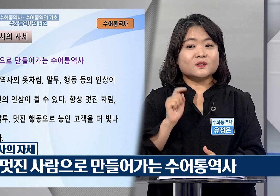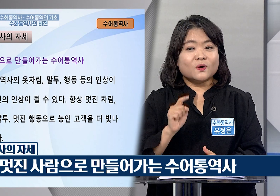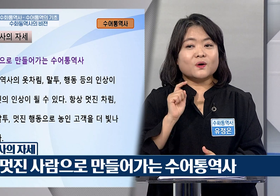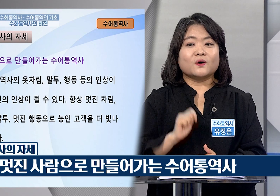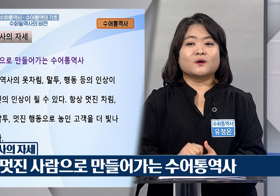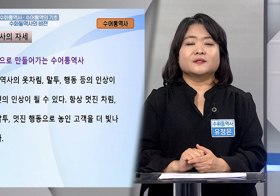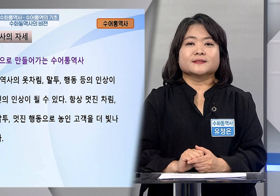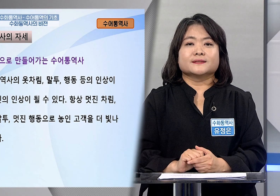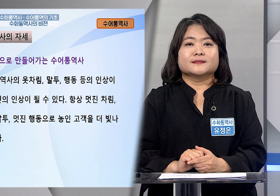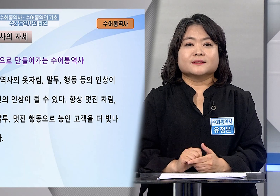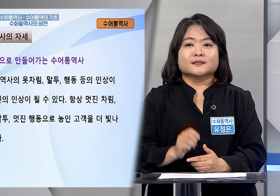이거는요,